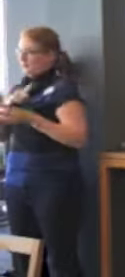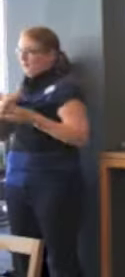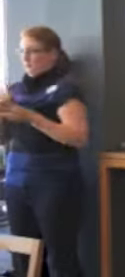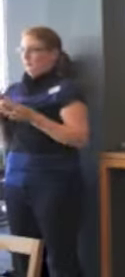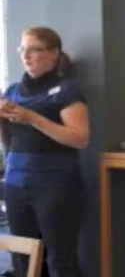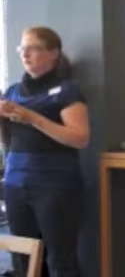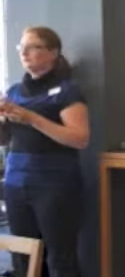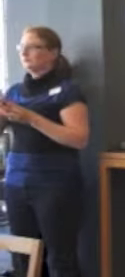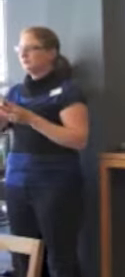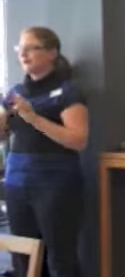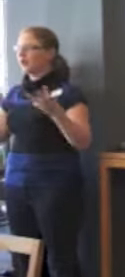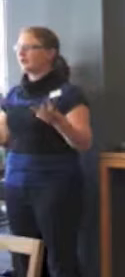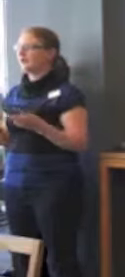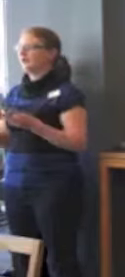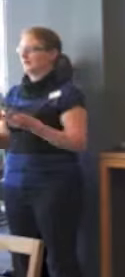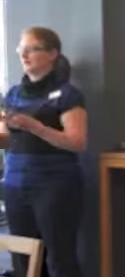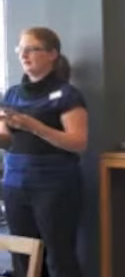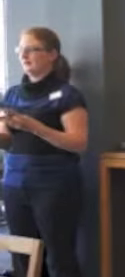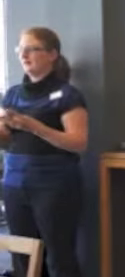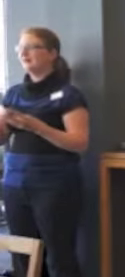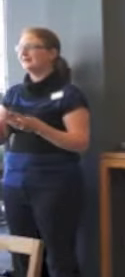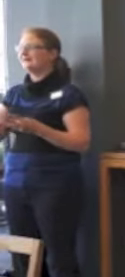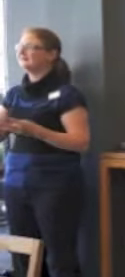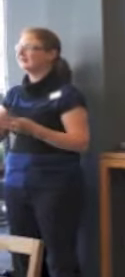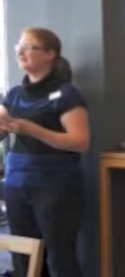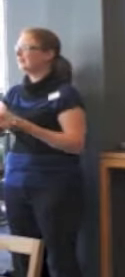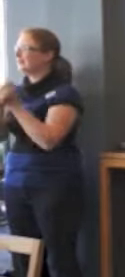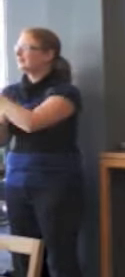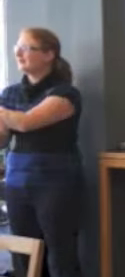också andra sysselsättningar. Digitalisering,